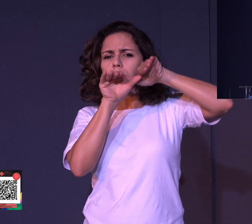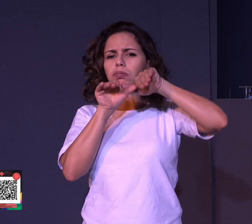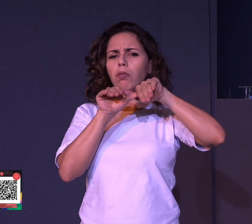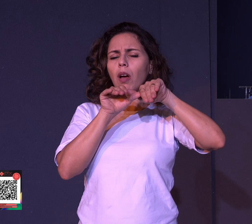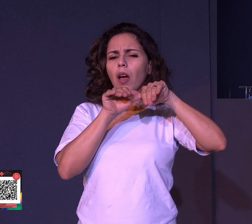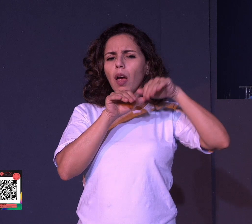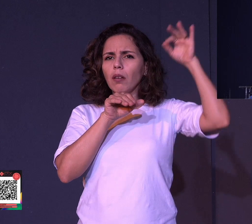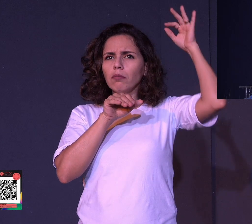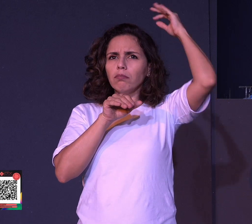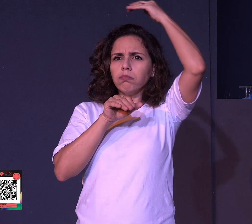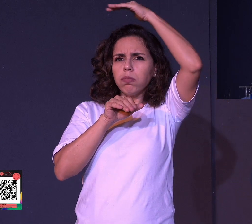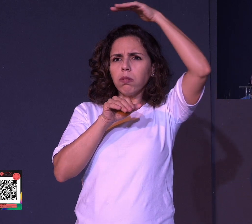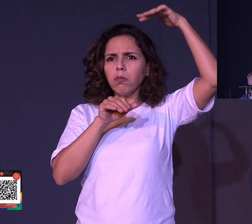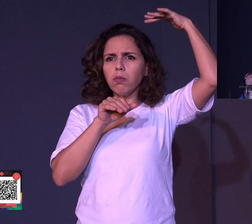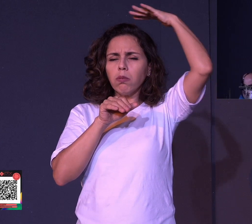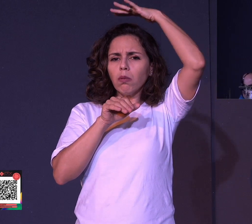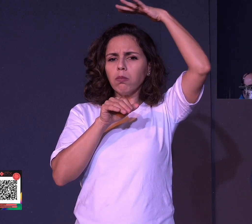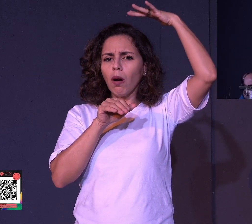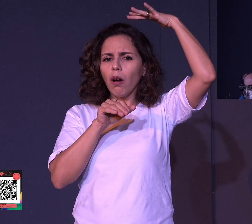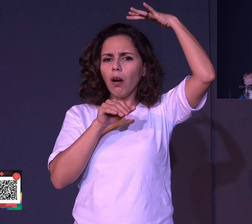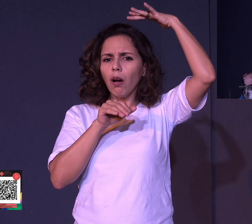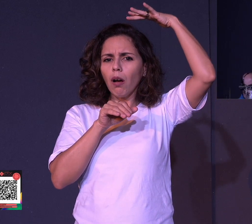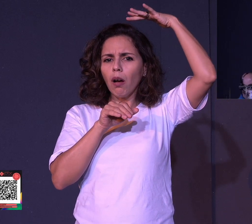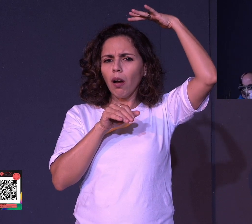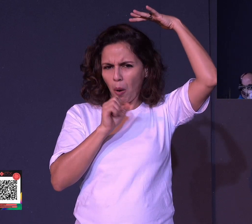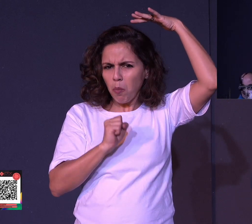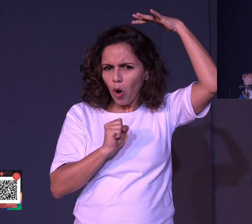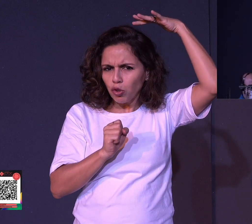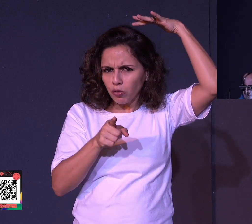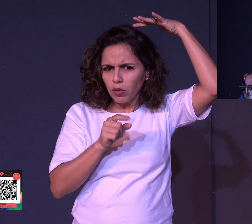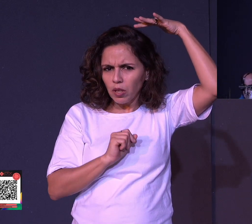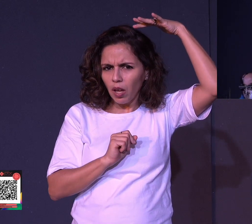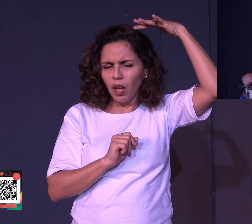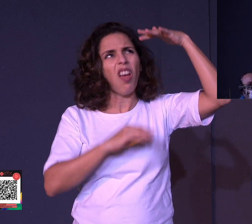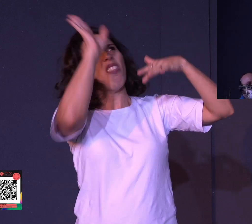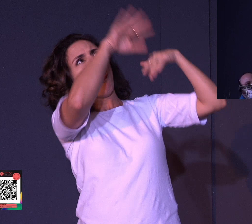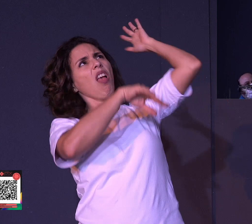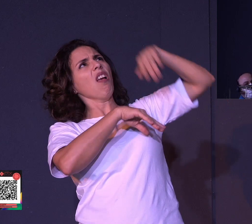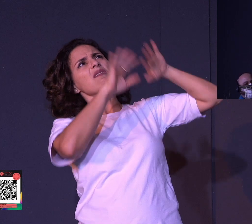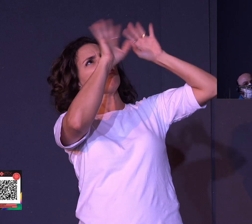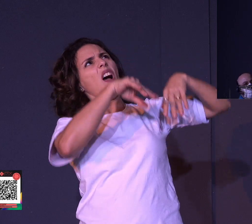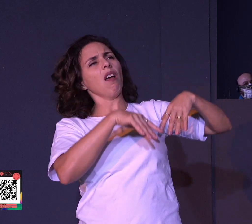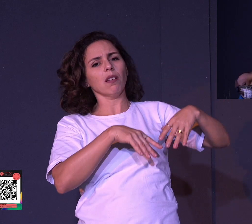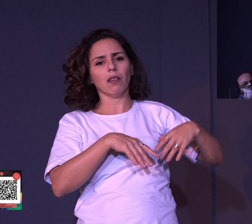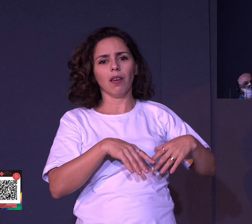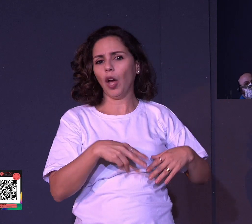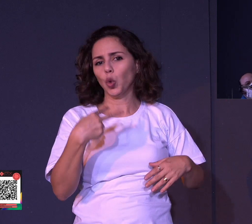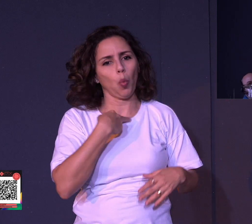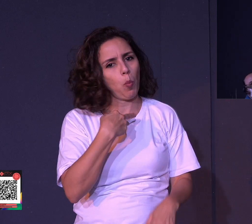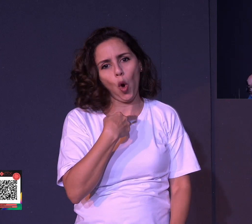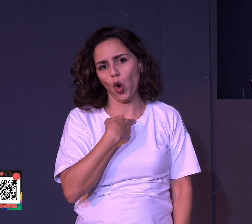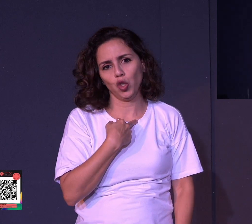não? Ninguém impede que o pensamento chegue, mas ele permanecer é uma decisão minha e